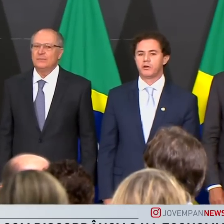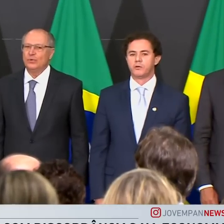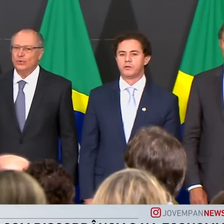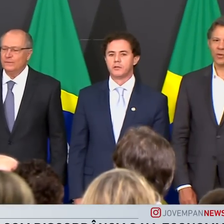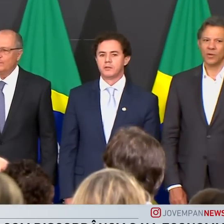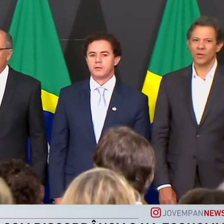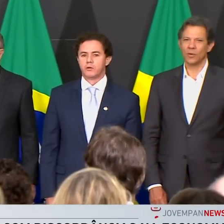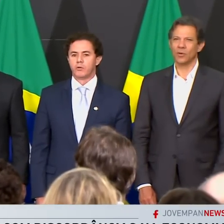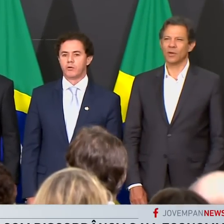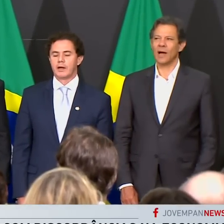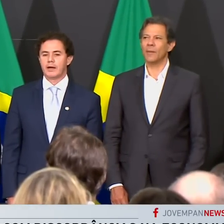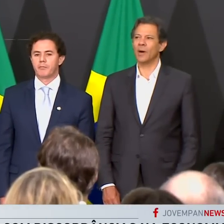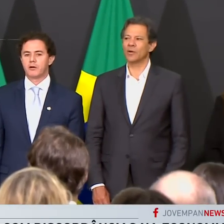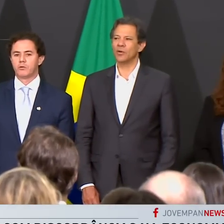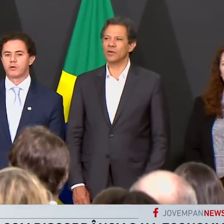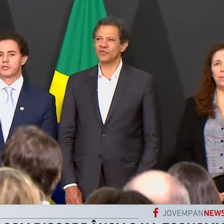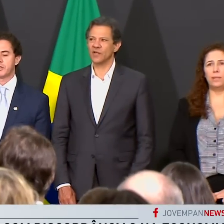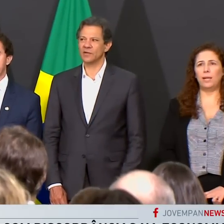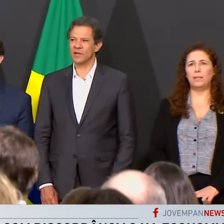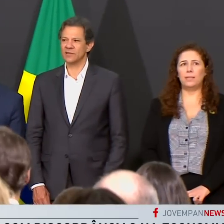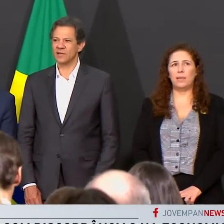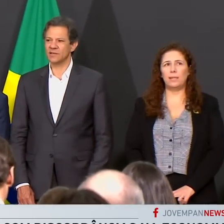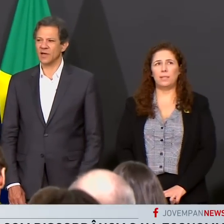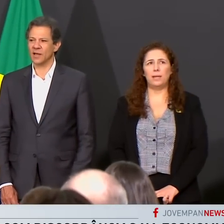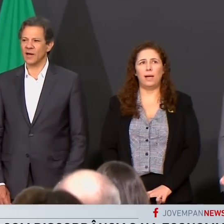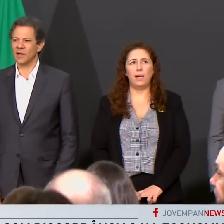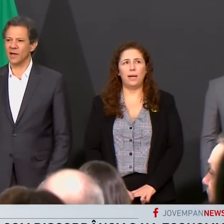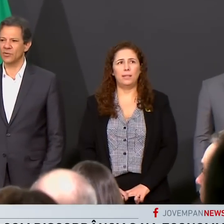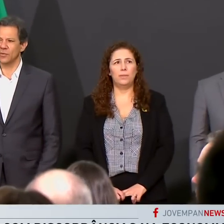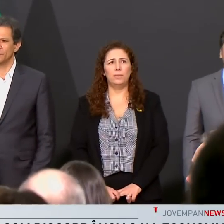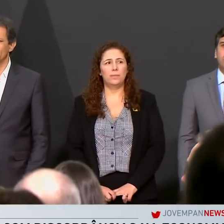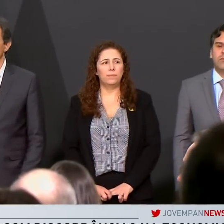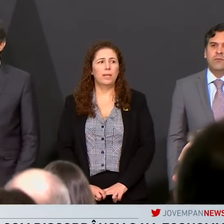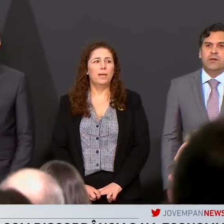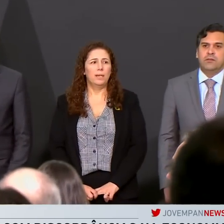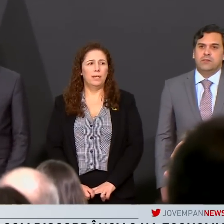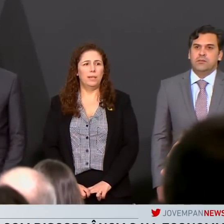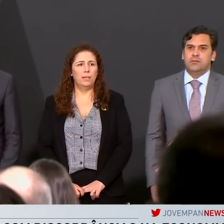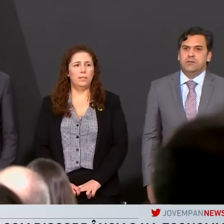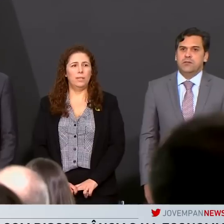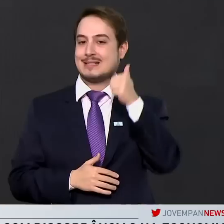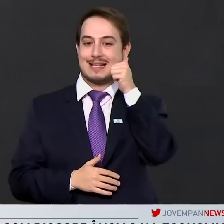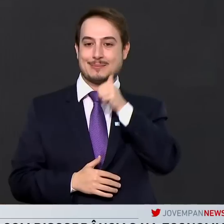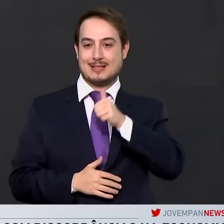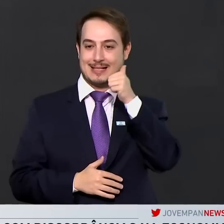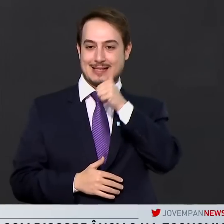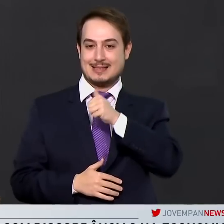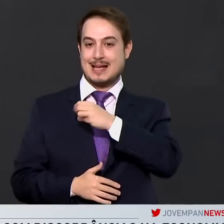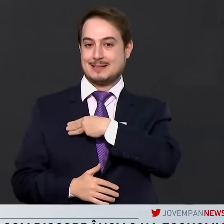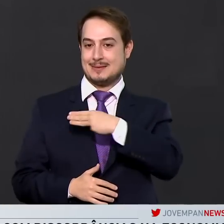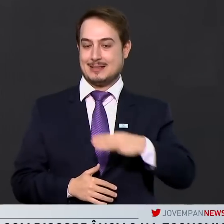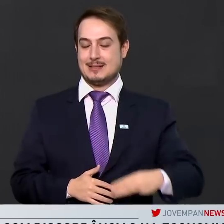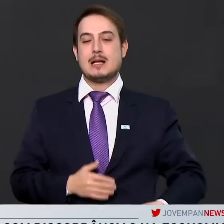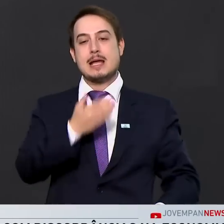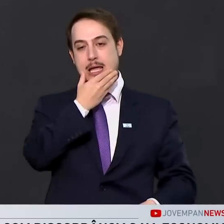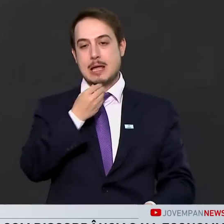destaque ficou pela presença do ministro da Fazenda, Fernando Haddad, que vem sendo apontado como rival de Tebet dentro do governo. A ministra fez